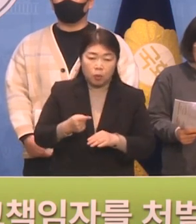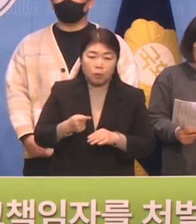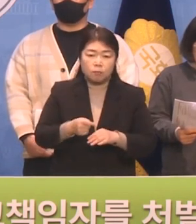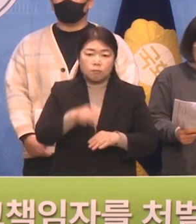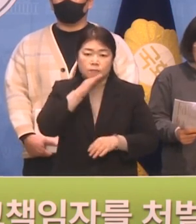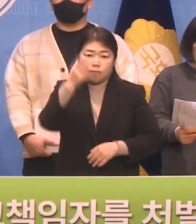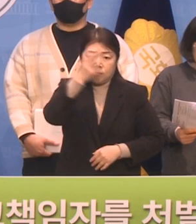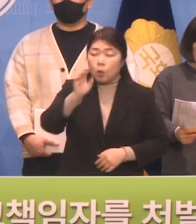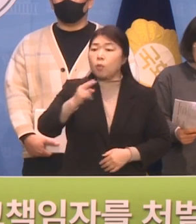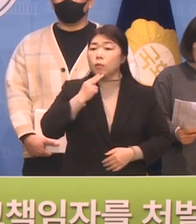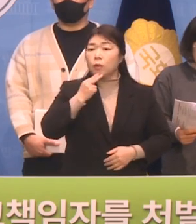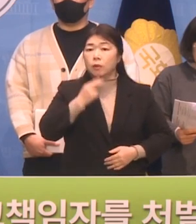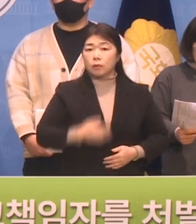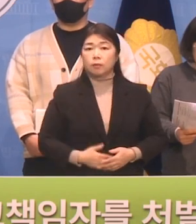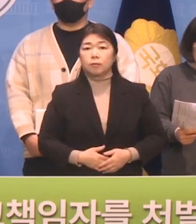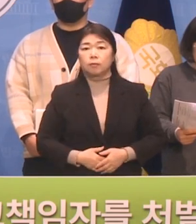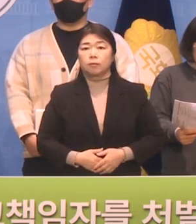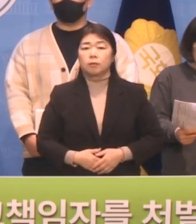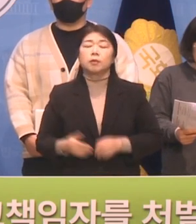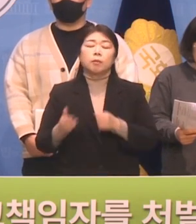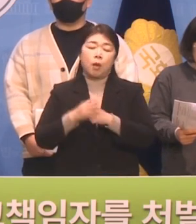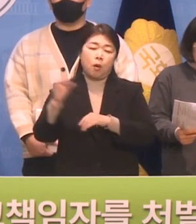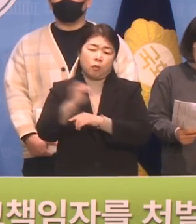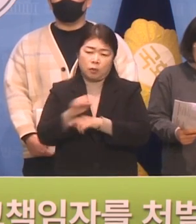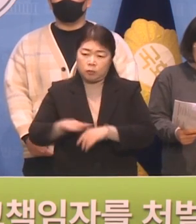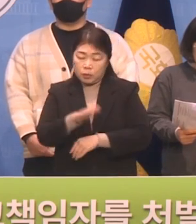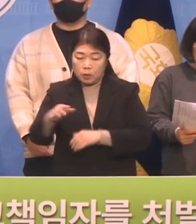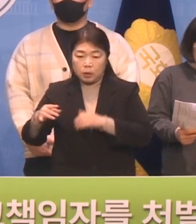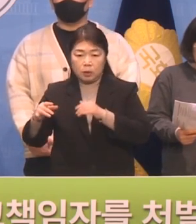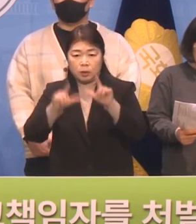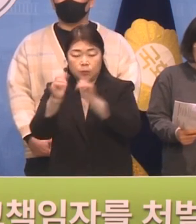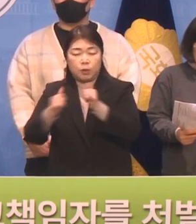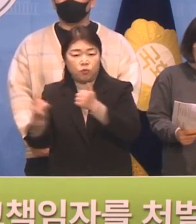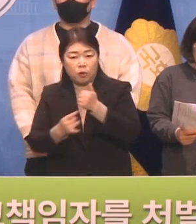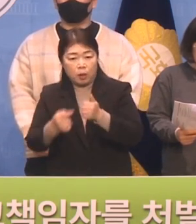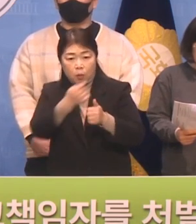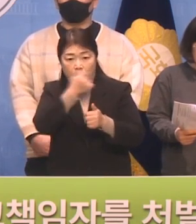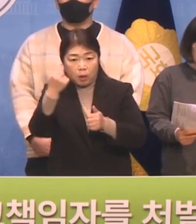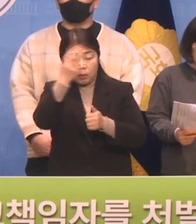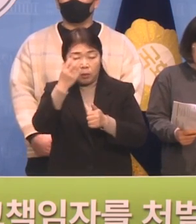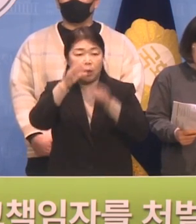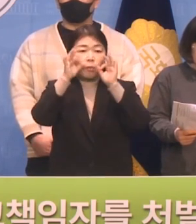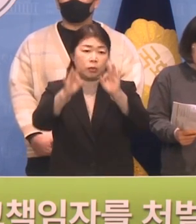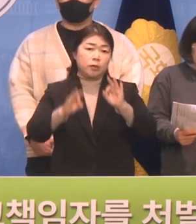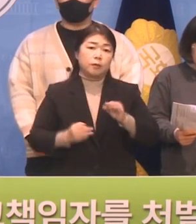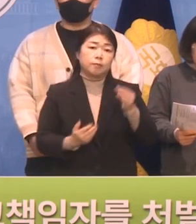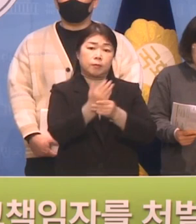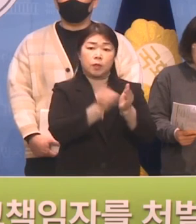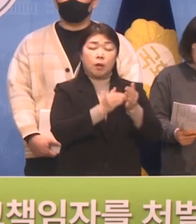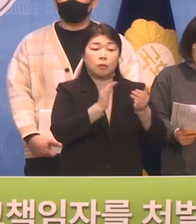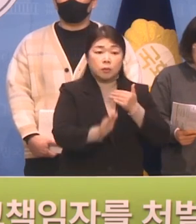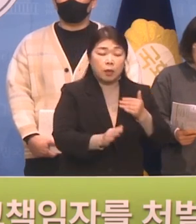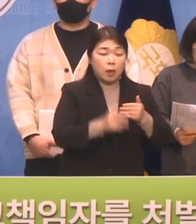참사 시민진상조사위원회가 밝혀낸 것은 명확하다. 참사 후 전국 국무조정실에서 발표한 감찰